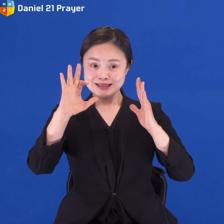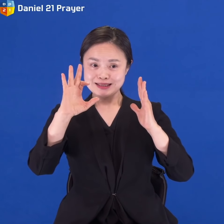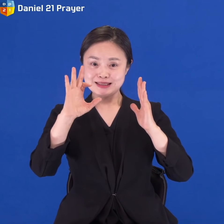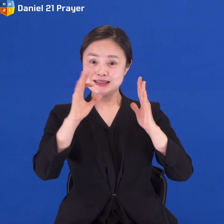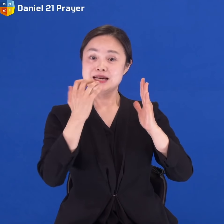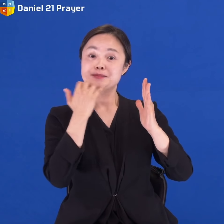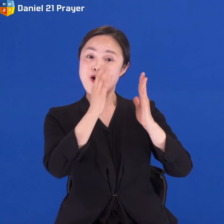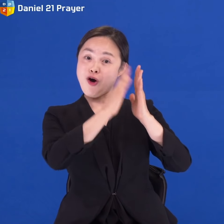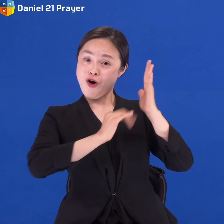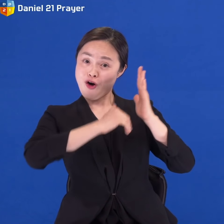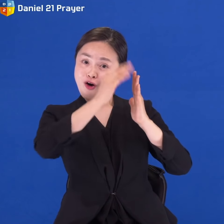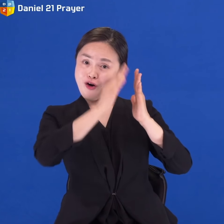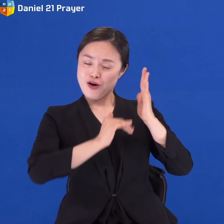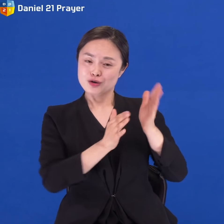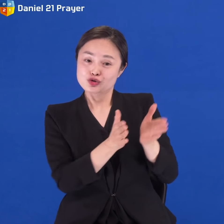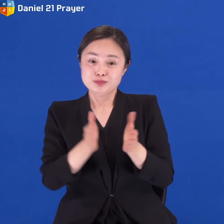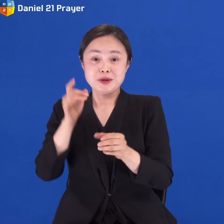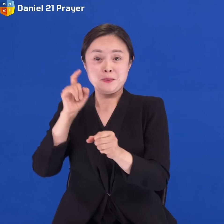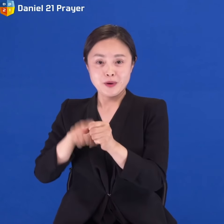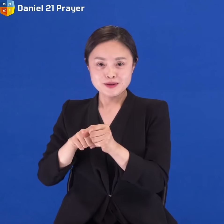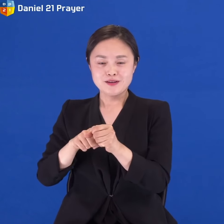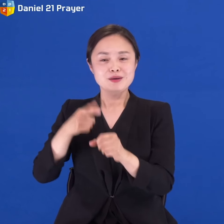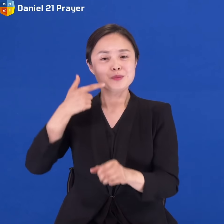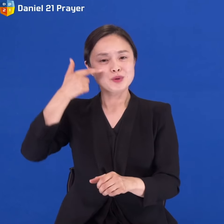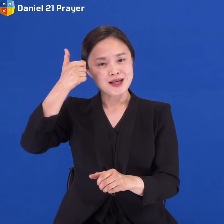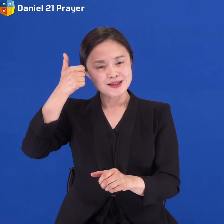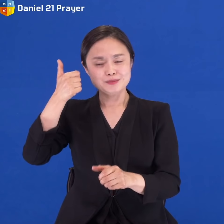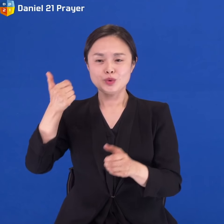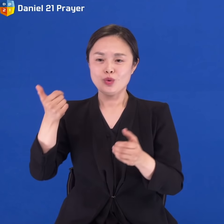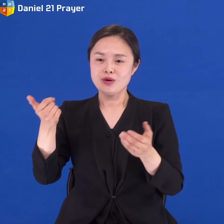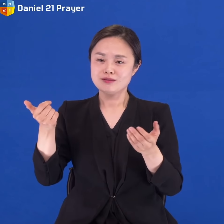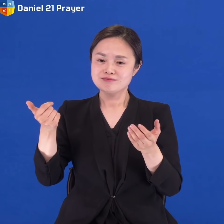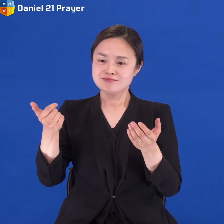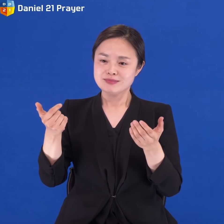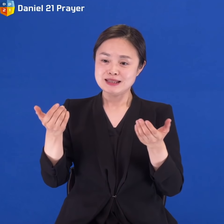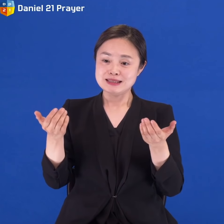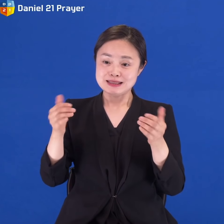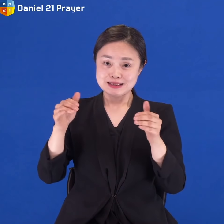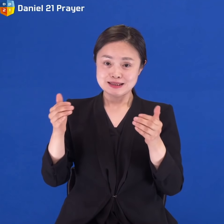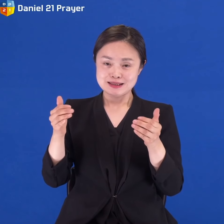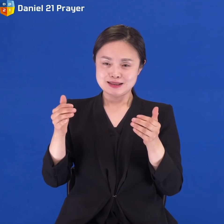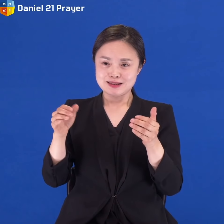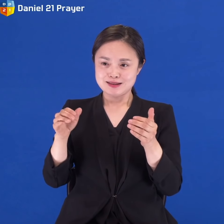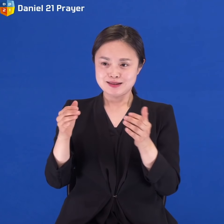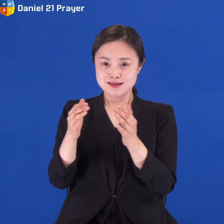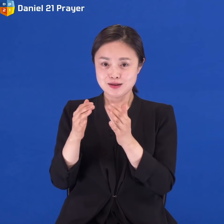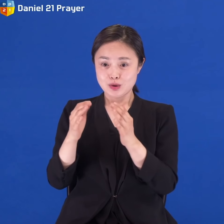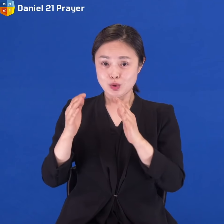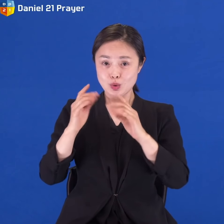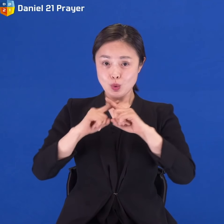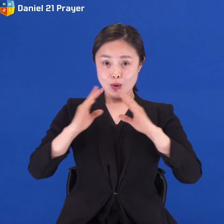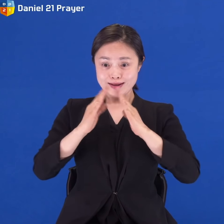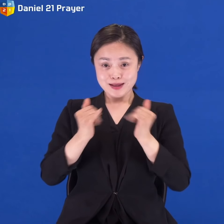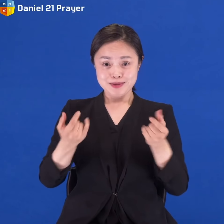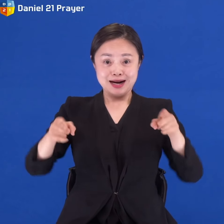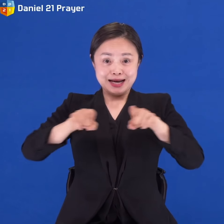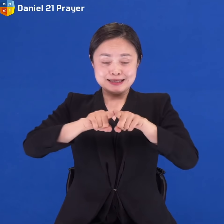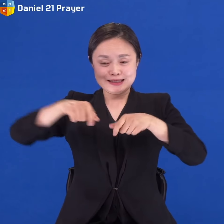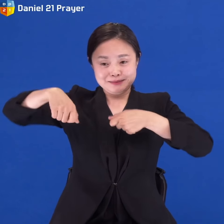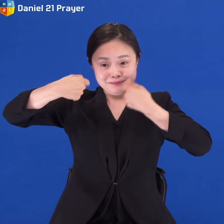목사님 느닷없이 식사 기도 딱 끝나자마자 딱 앉으시더니 나를 딱 돌아보고 있잖아요. 이렇게 앉으시고